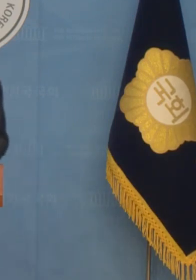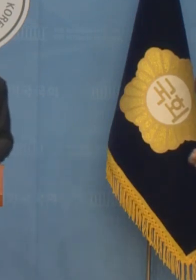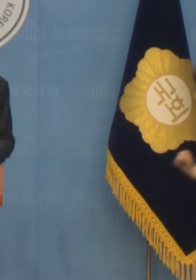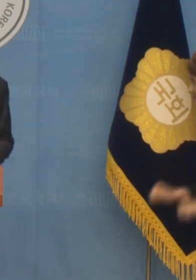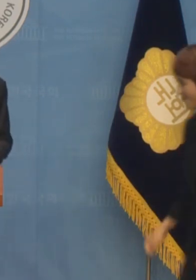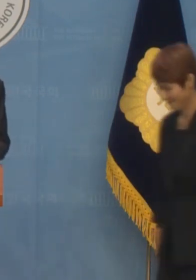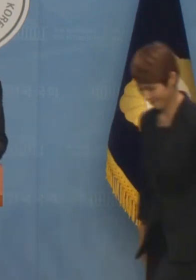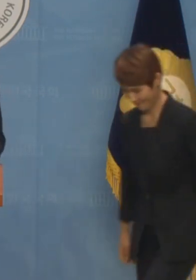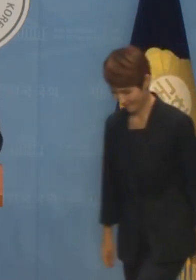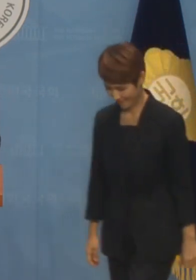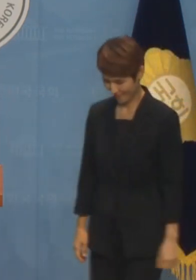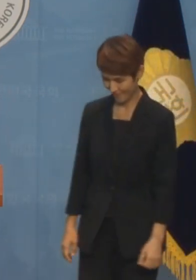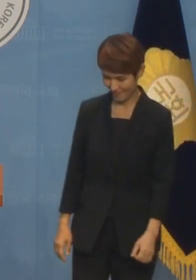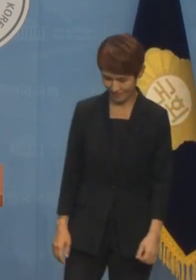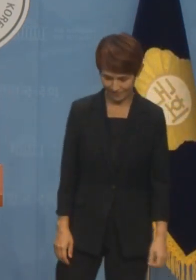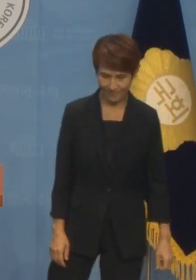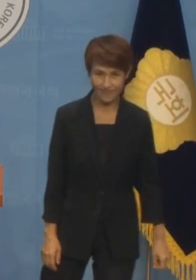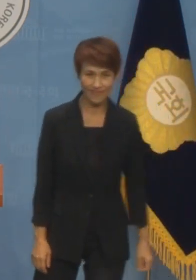예